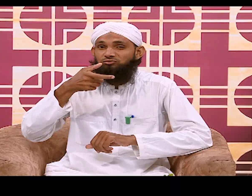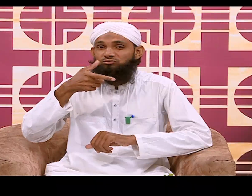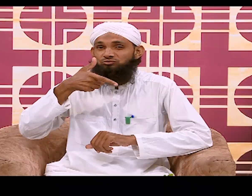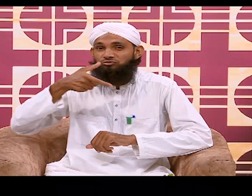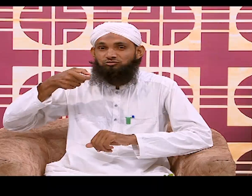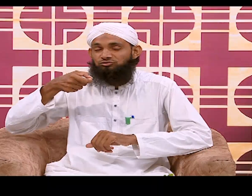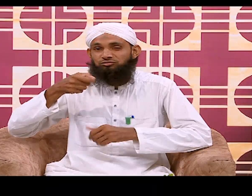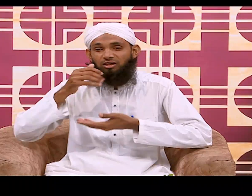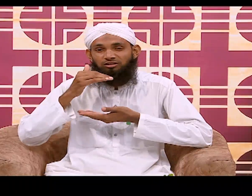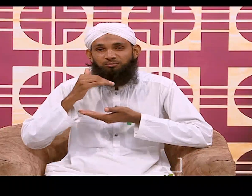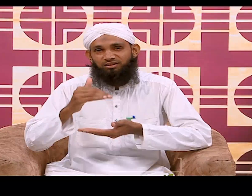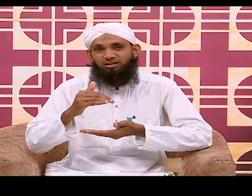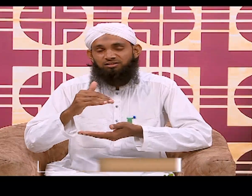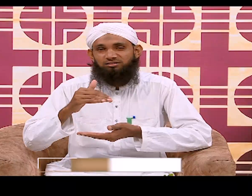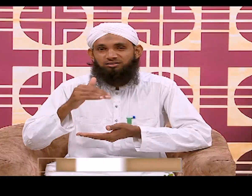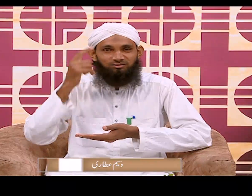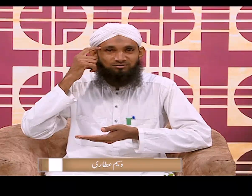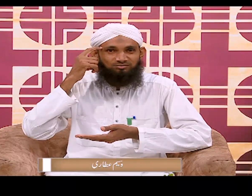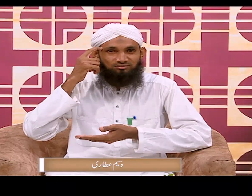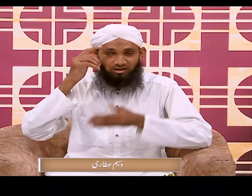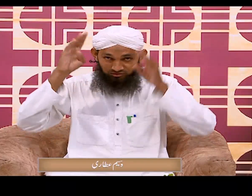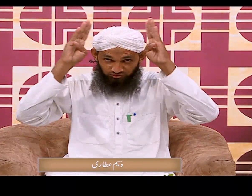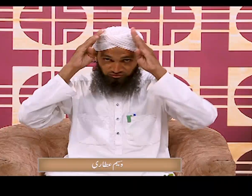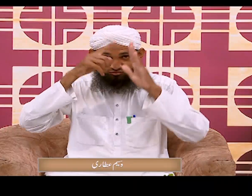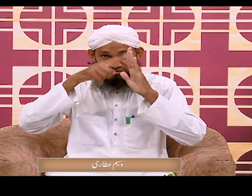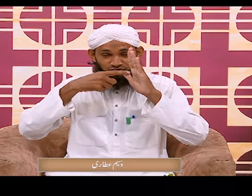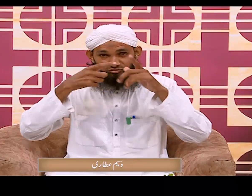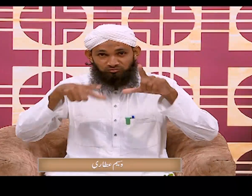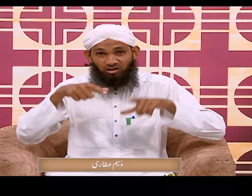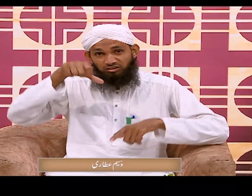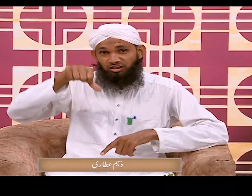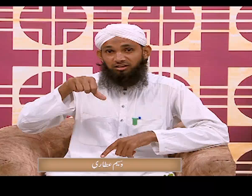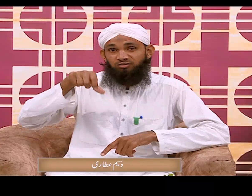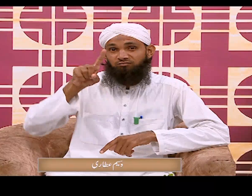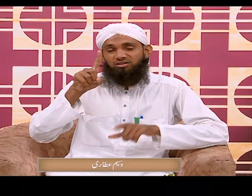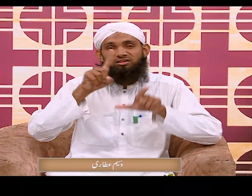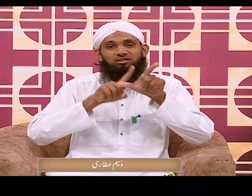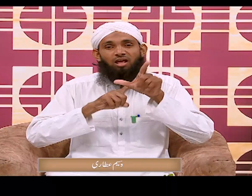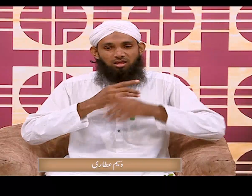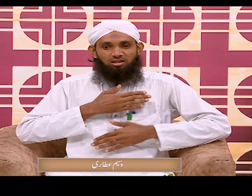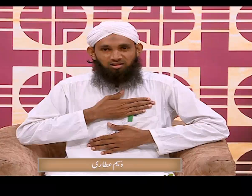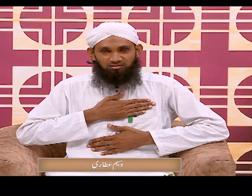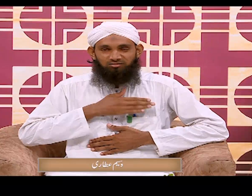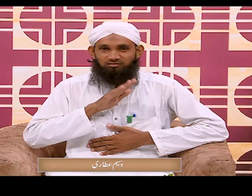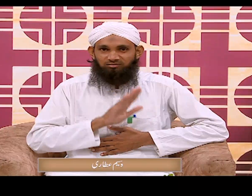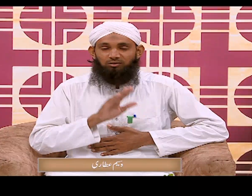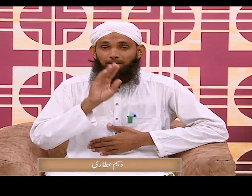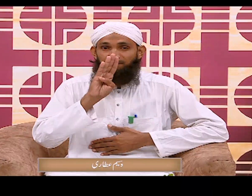کو جیلان میں پیدا ہوئے۔ آپ 91 سال اس دنیا میں تشریف فرما رہے۔ 561 ہجری میں آپ